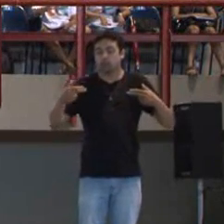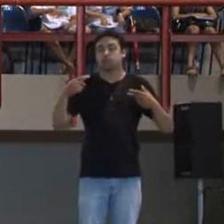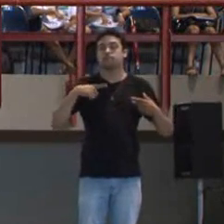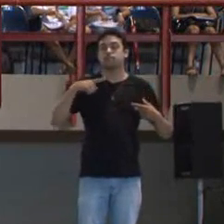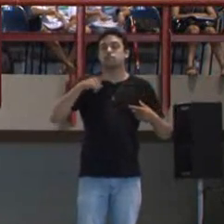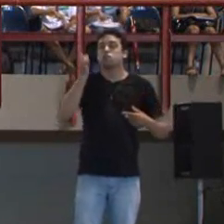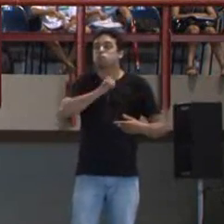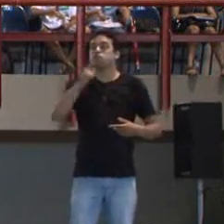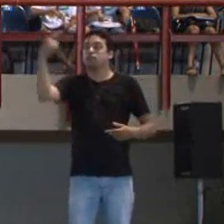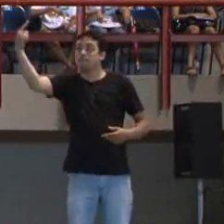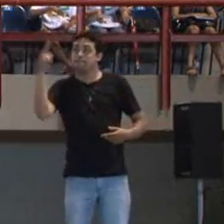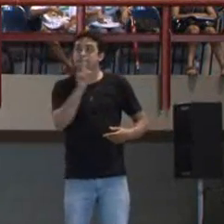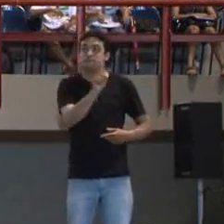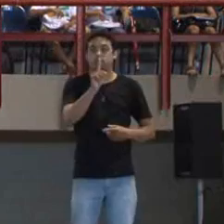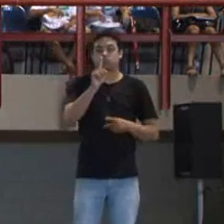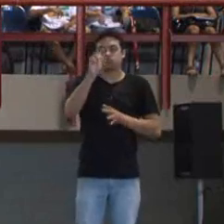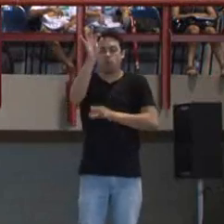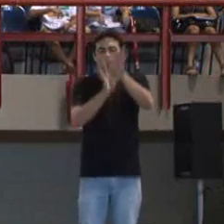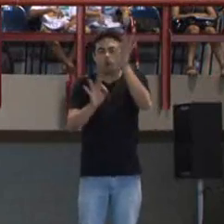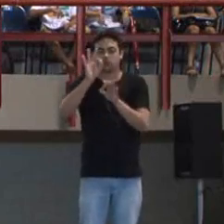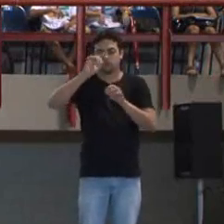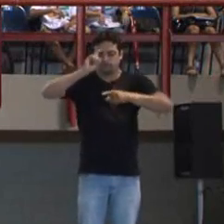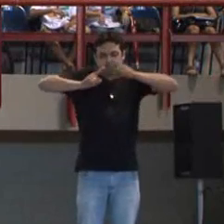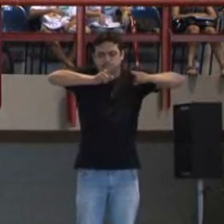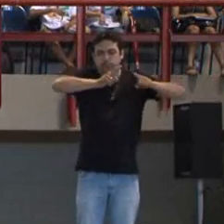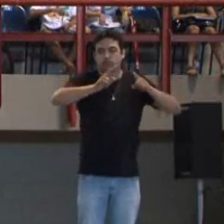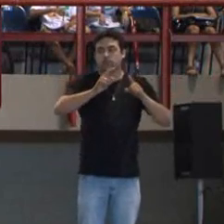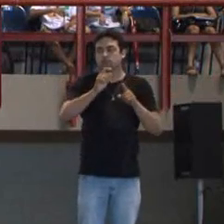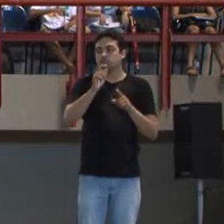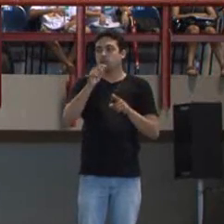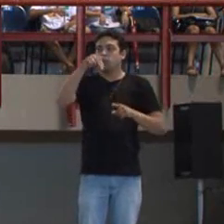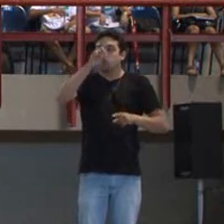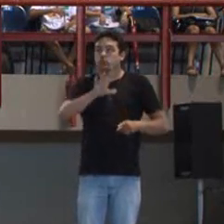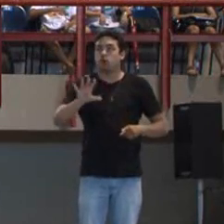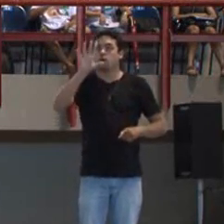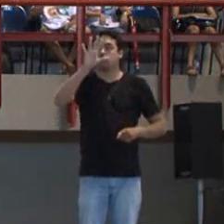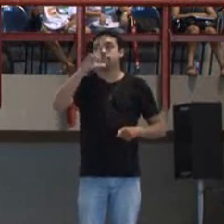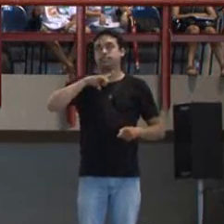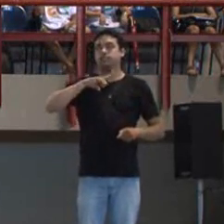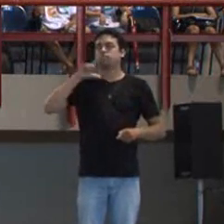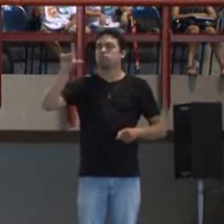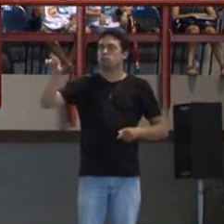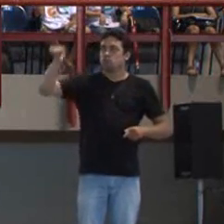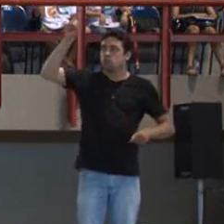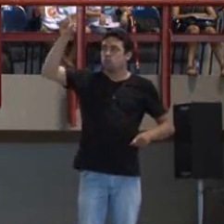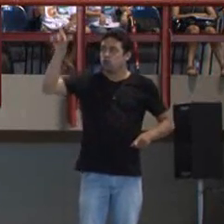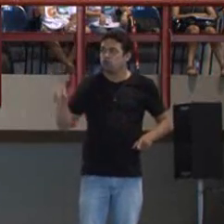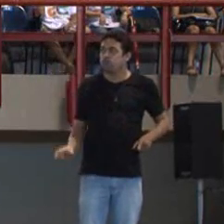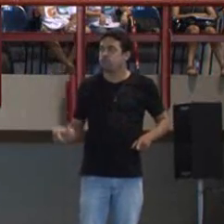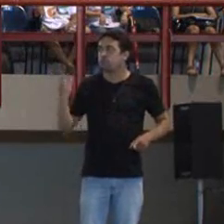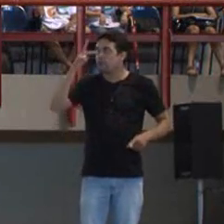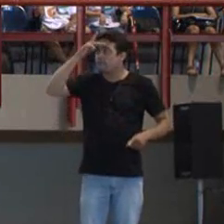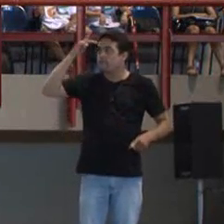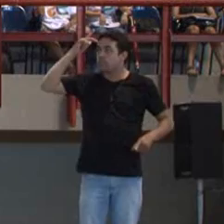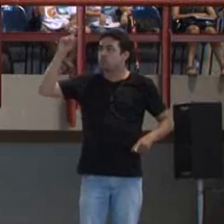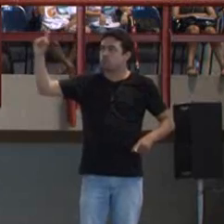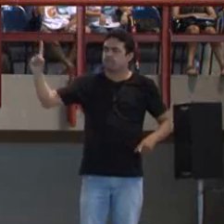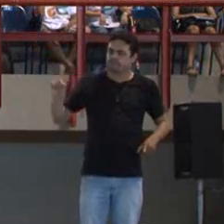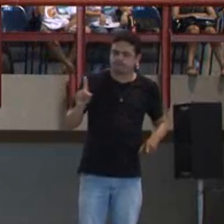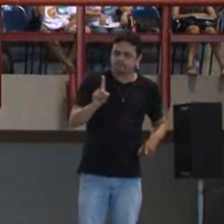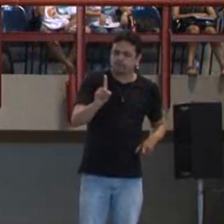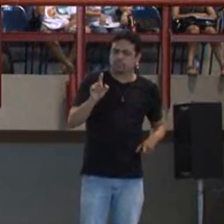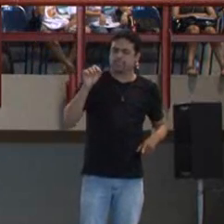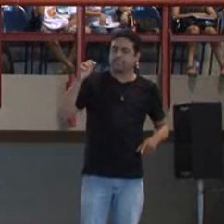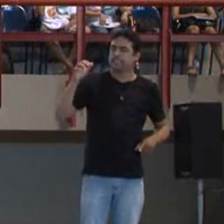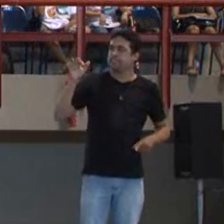alguém para administrar isso daqui, para o Nordeste dar certo. E aí eles trazem um cara que não tem o que falar, bicho. O